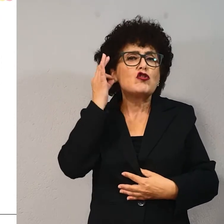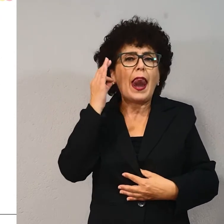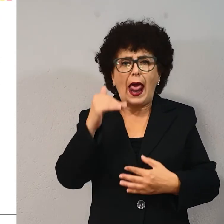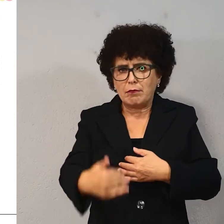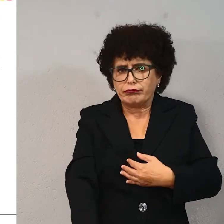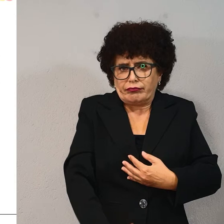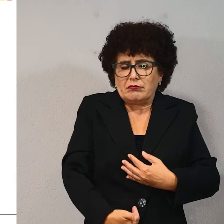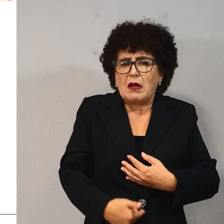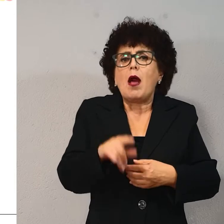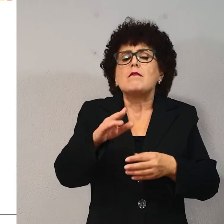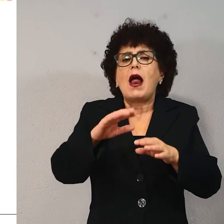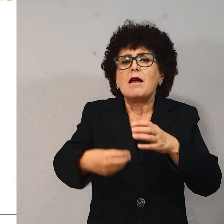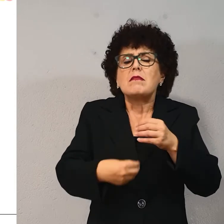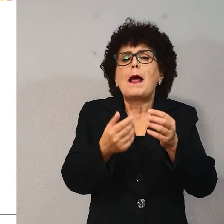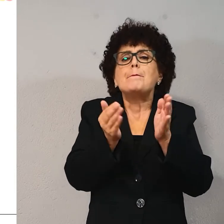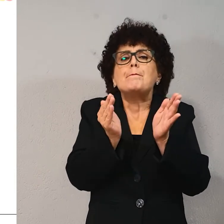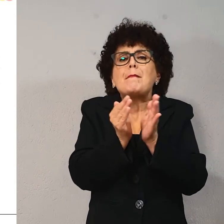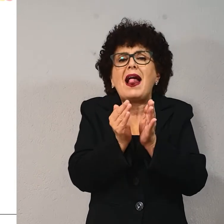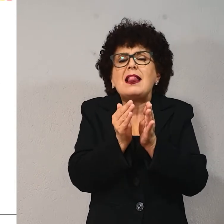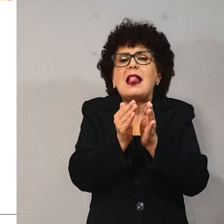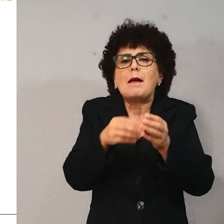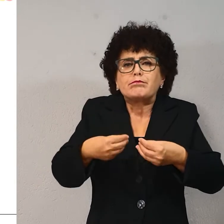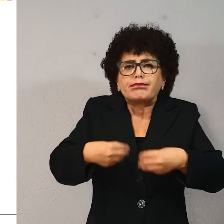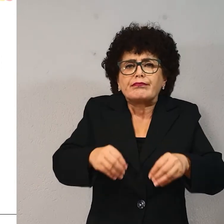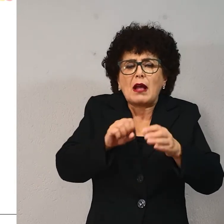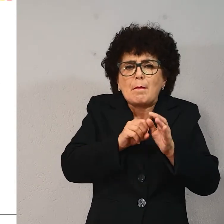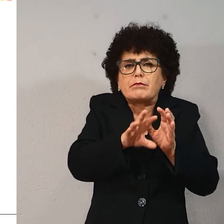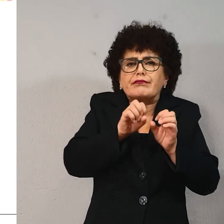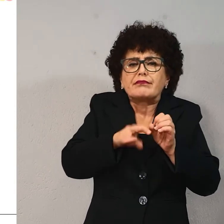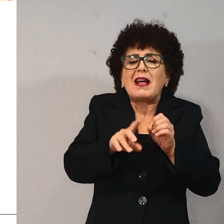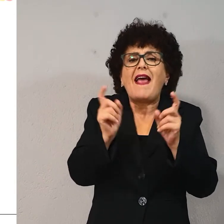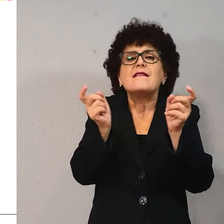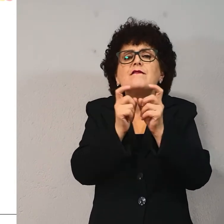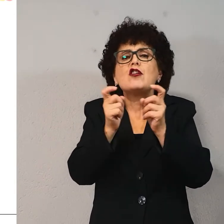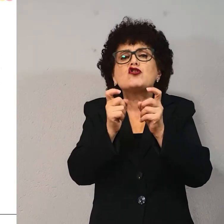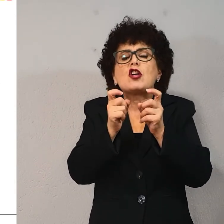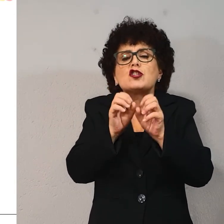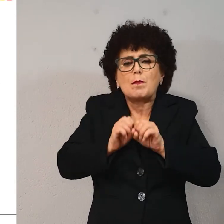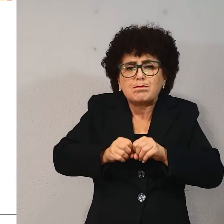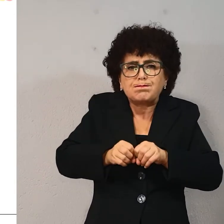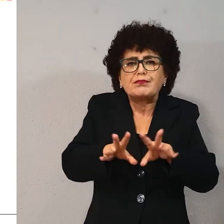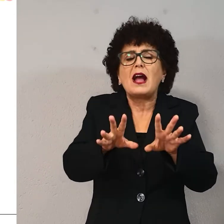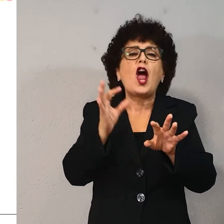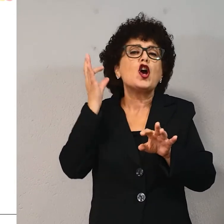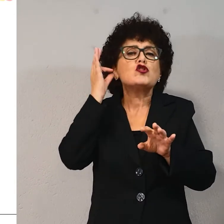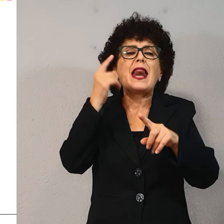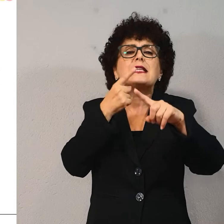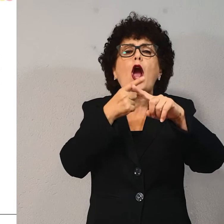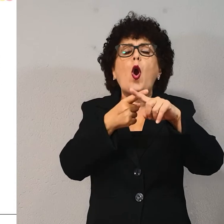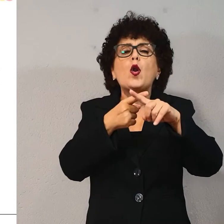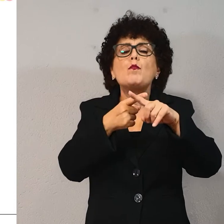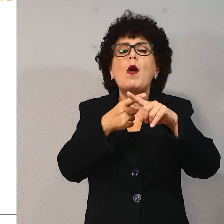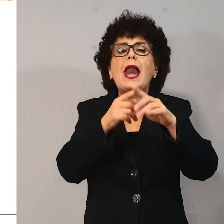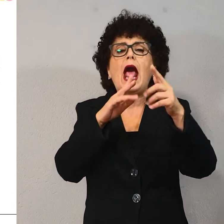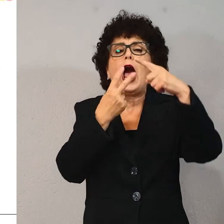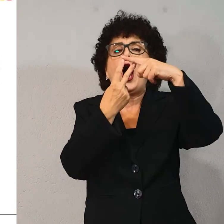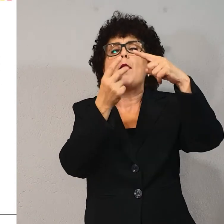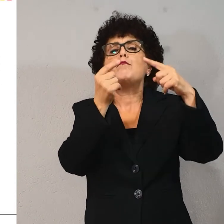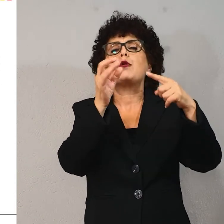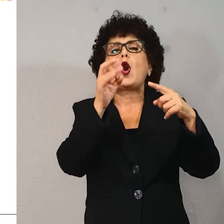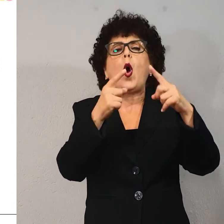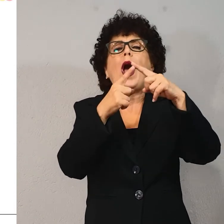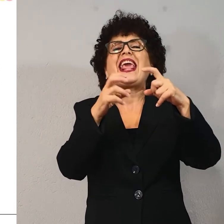каде што ослободува мали концентрации на вештачка верзија на женскиот хормон